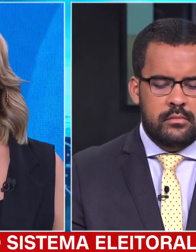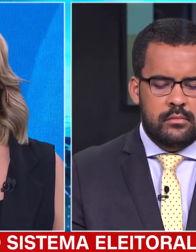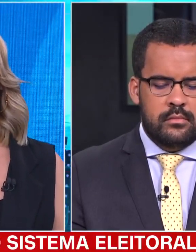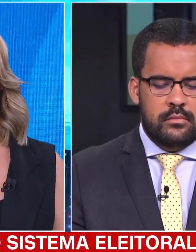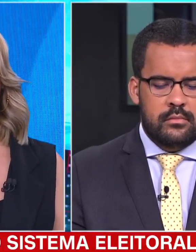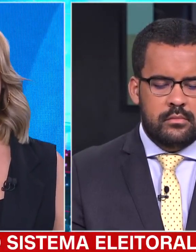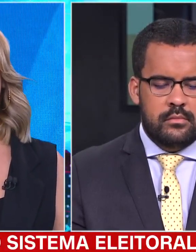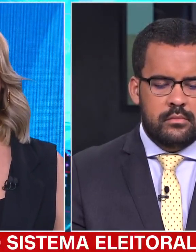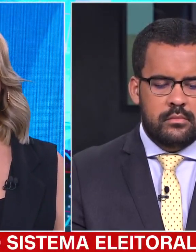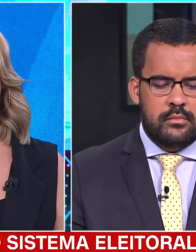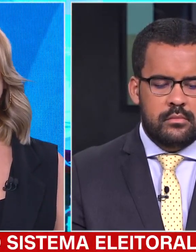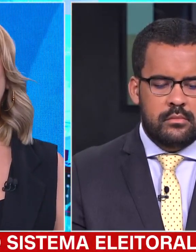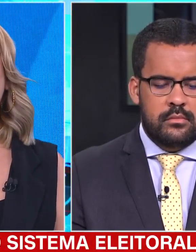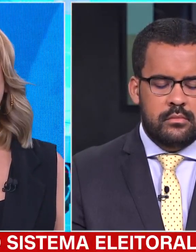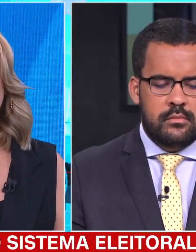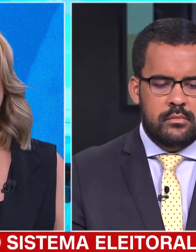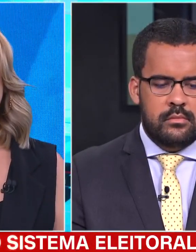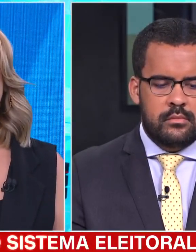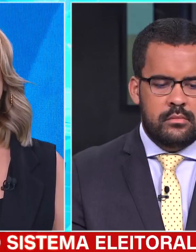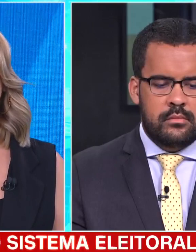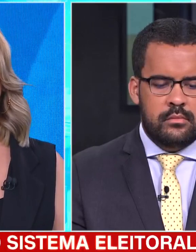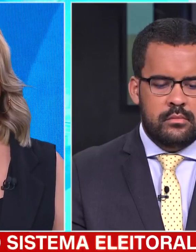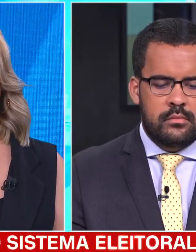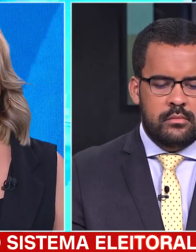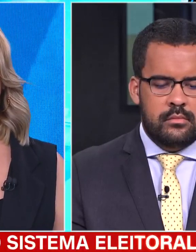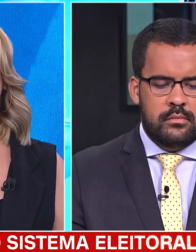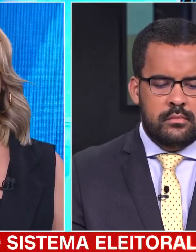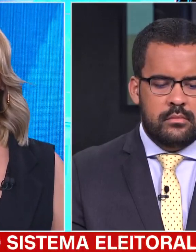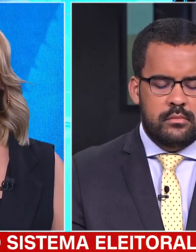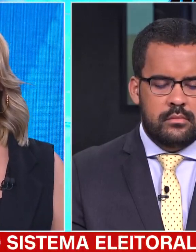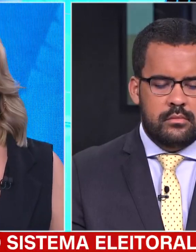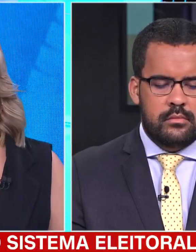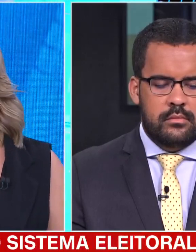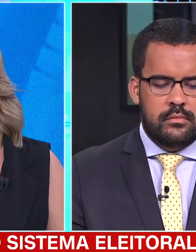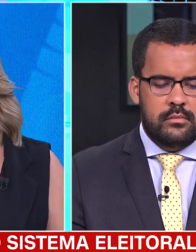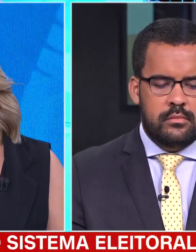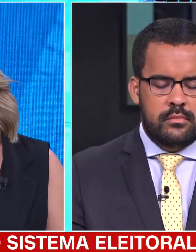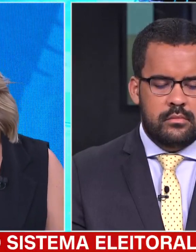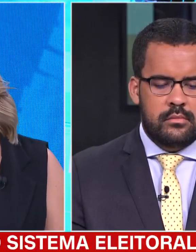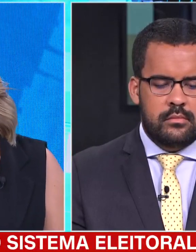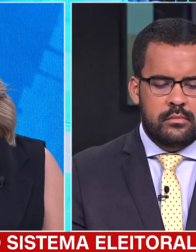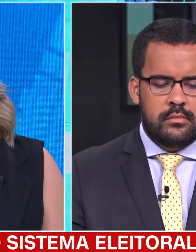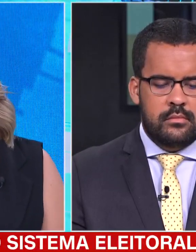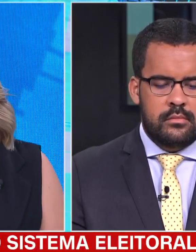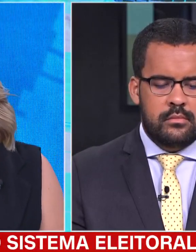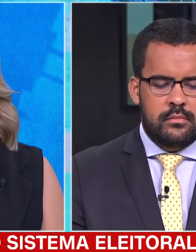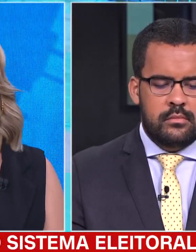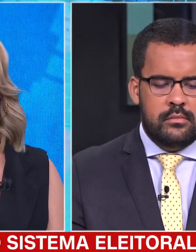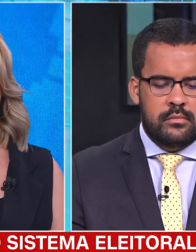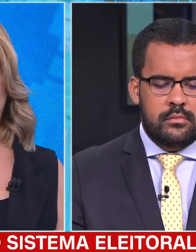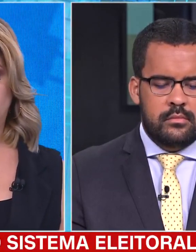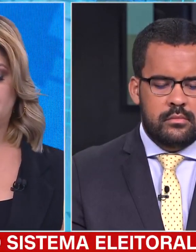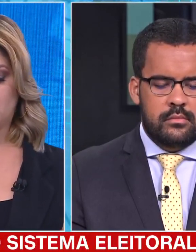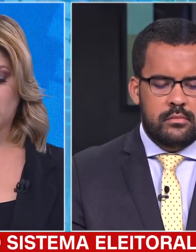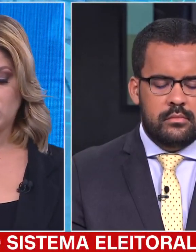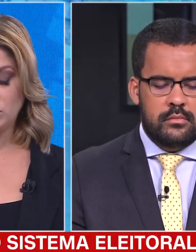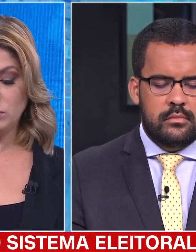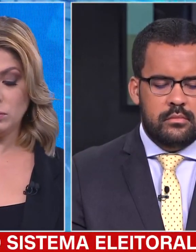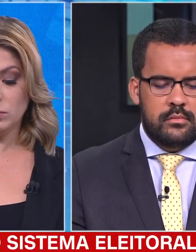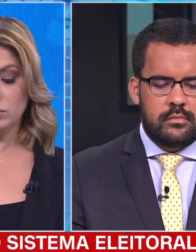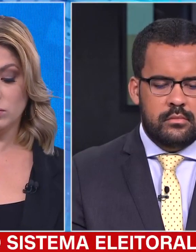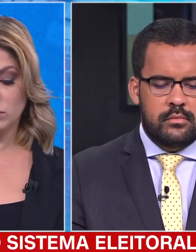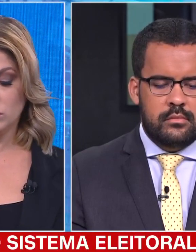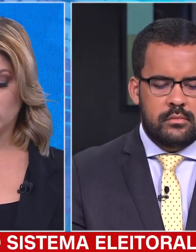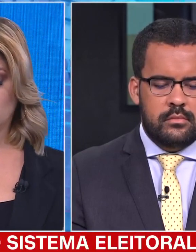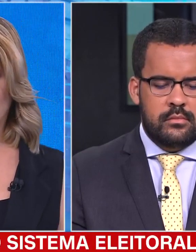Augusto Aras toma uma medida formal contra essa fala do presidente Jair bolsonaro que escandalizou uma parte o